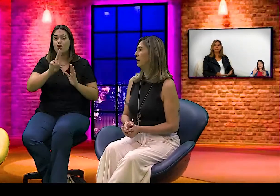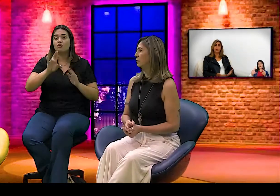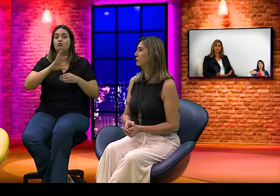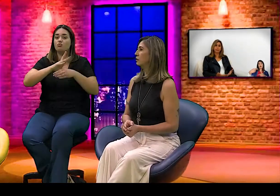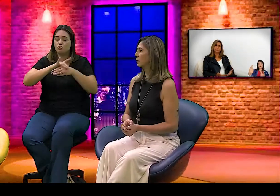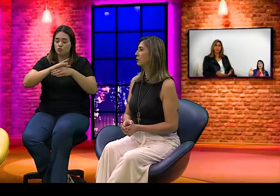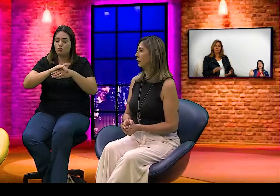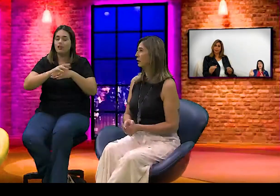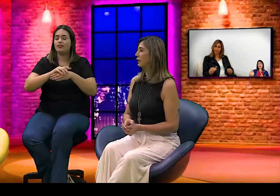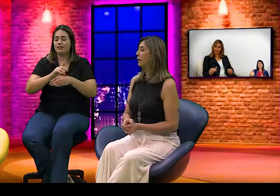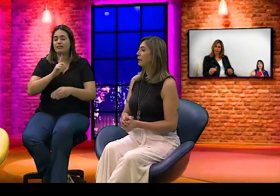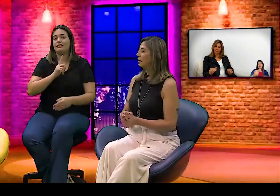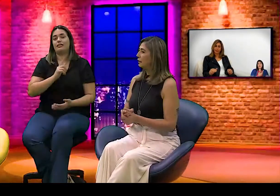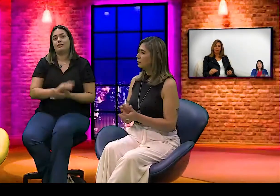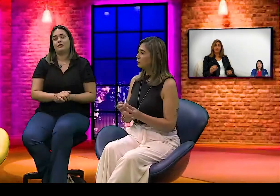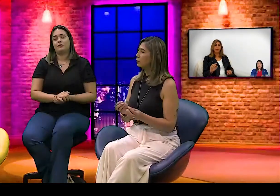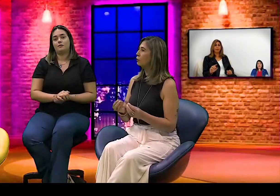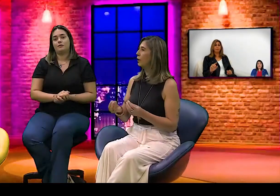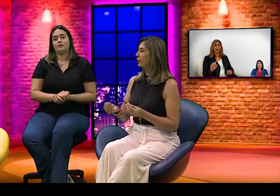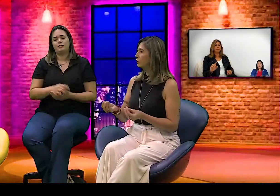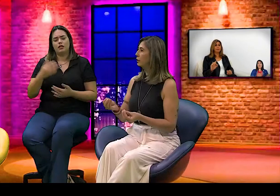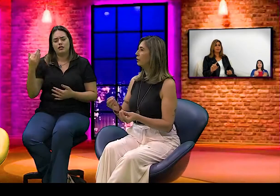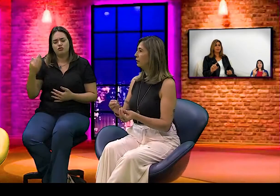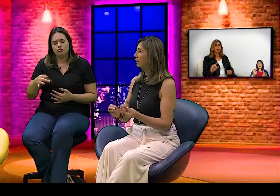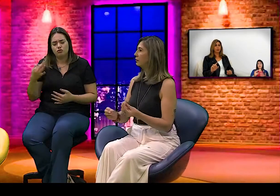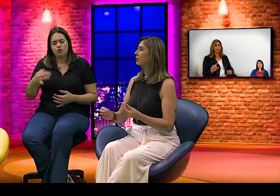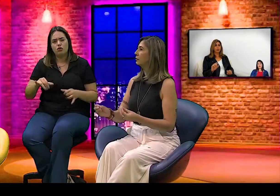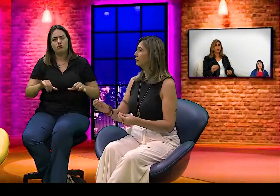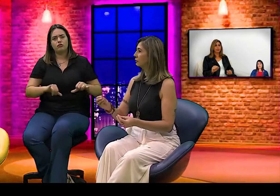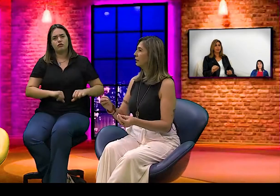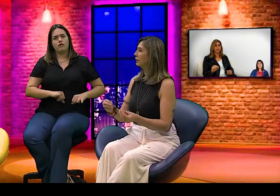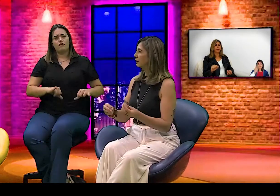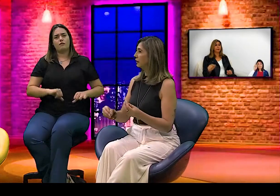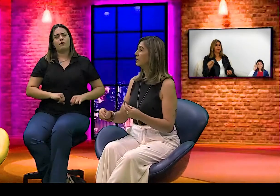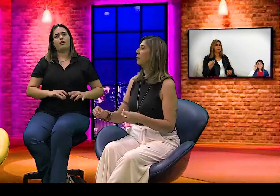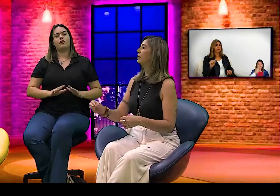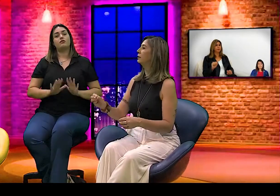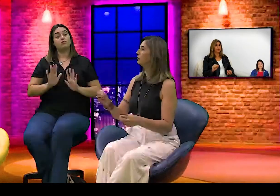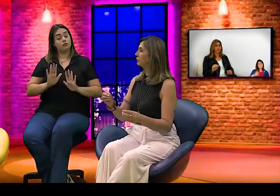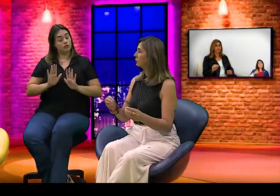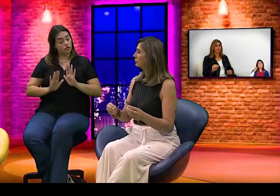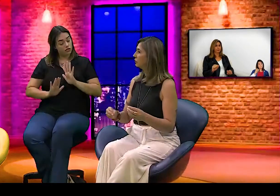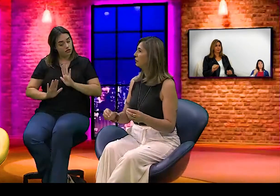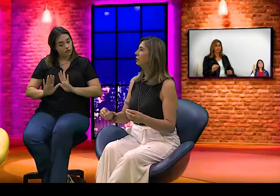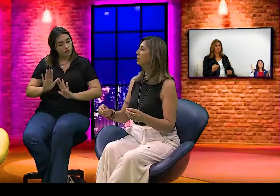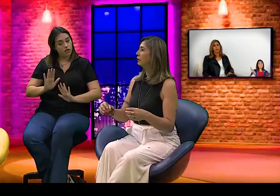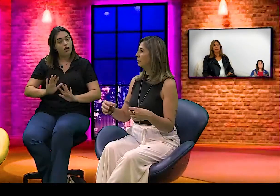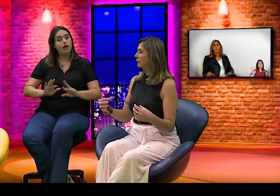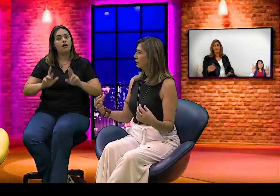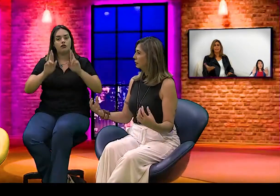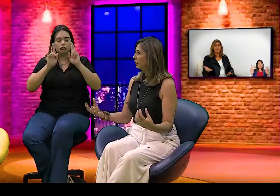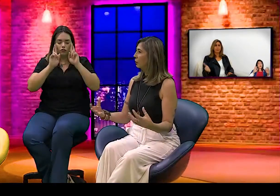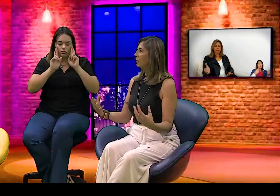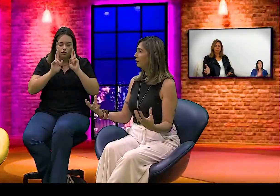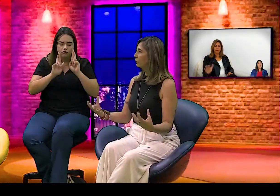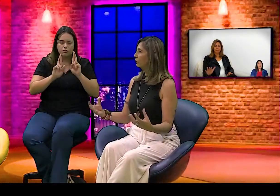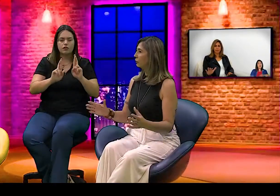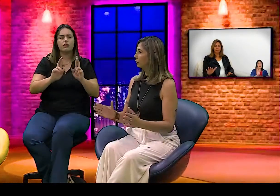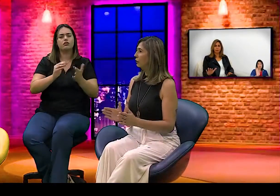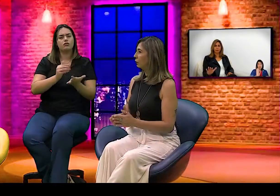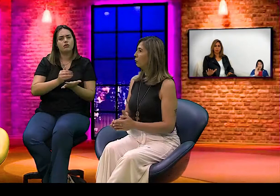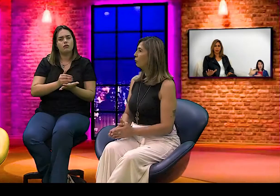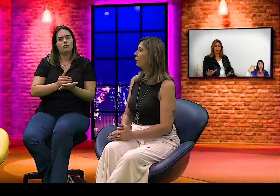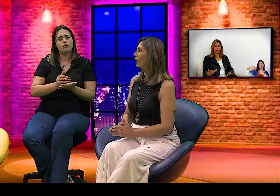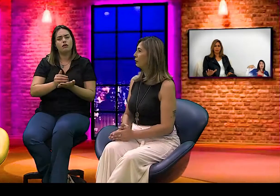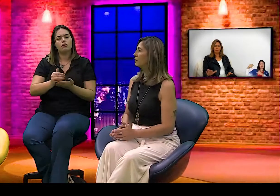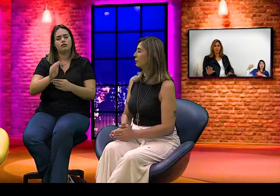muito intensos, né? E sutilmente ir entrando, né? E respeitando e acolhendo.